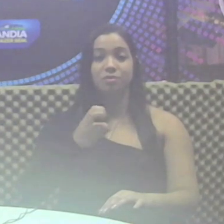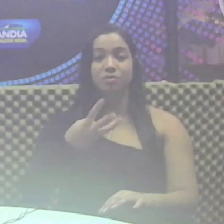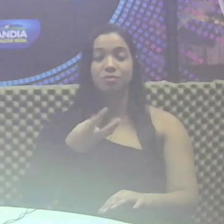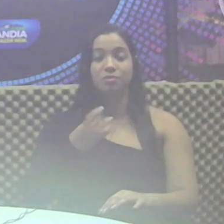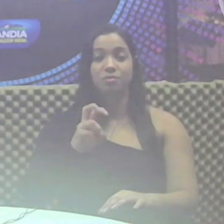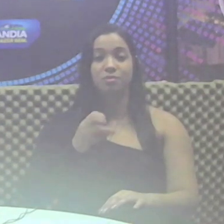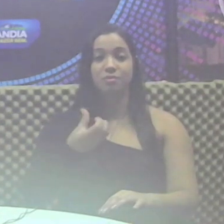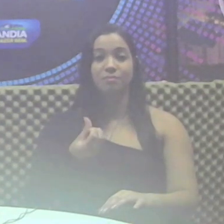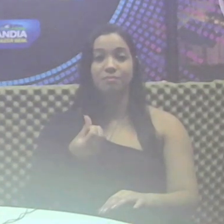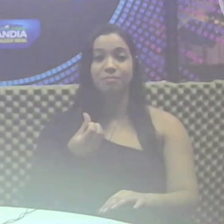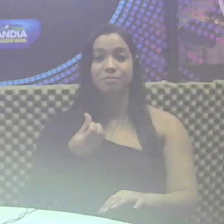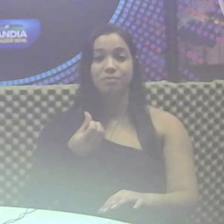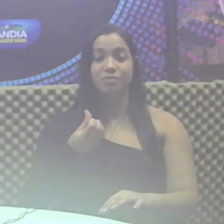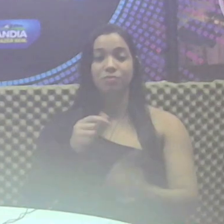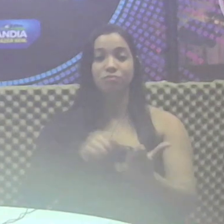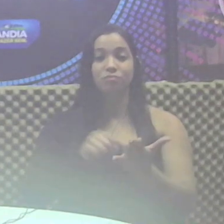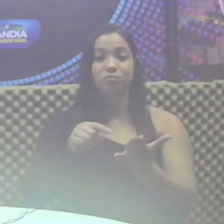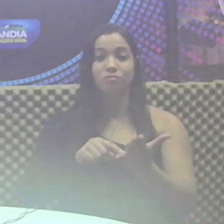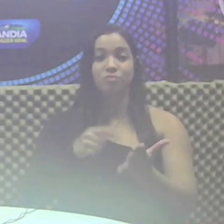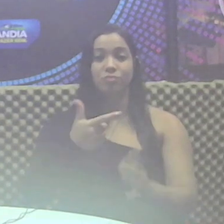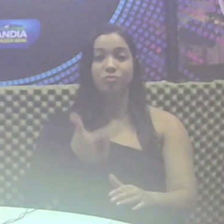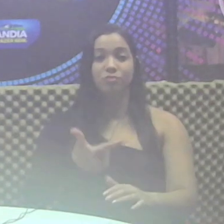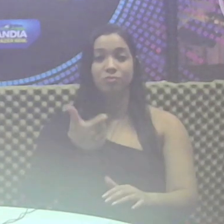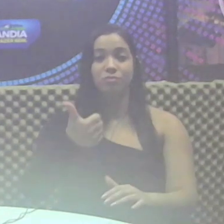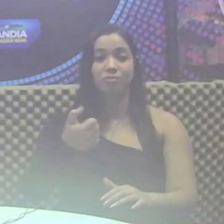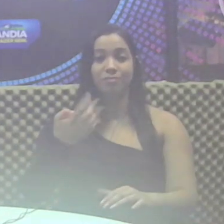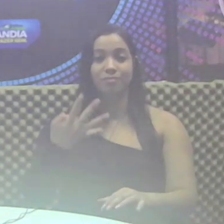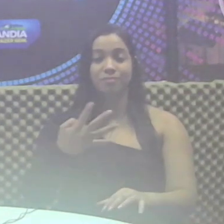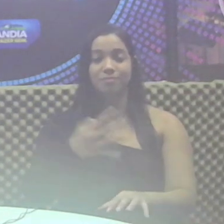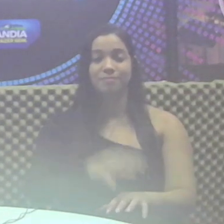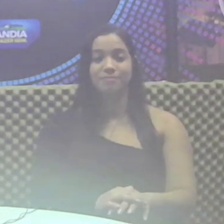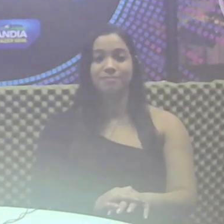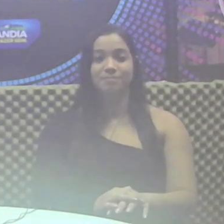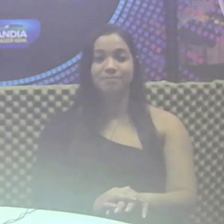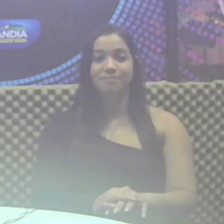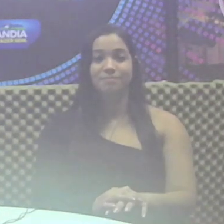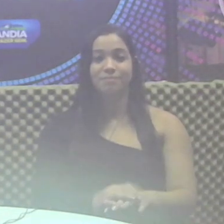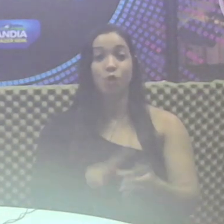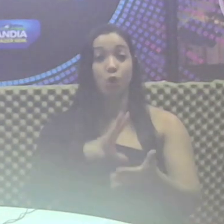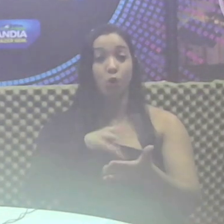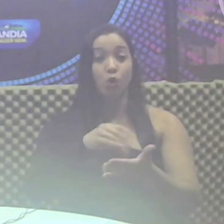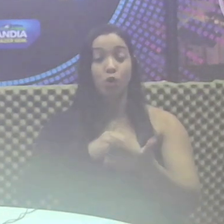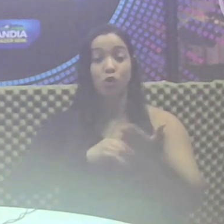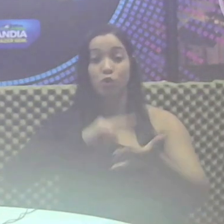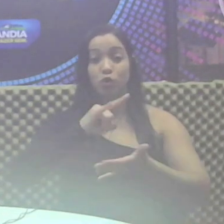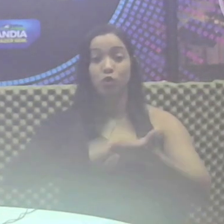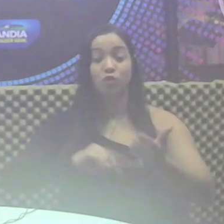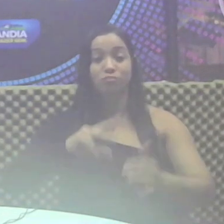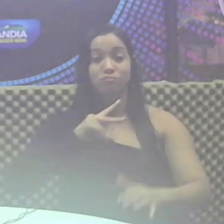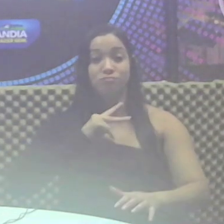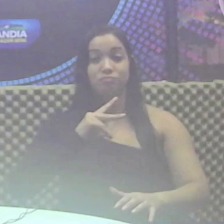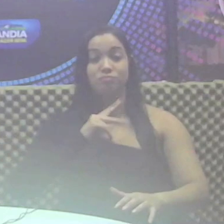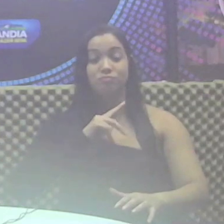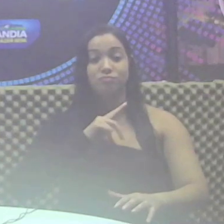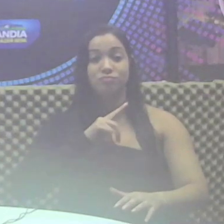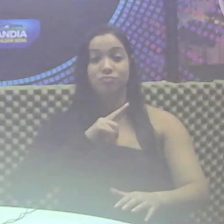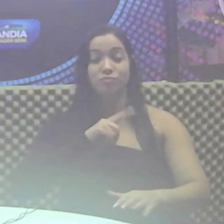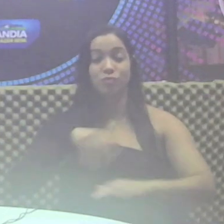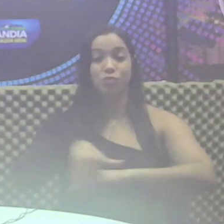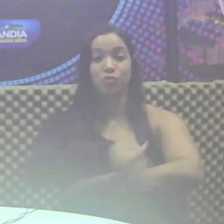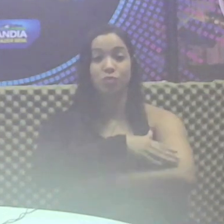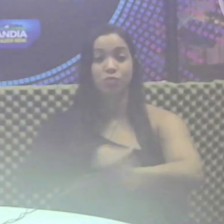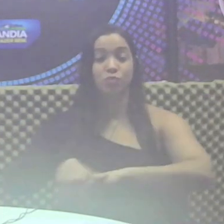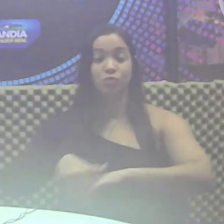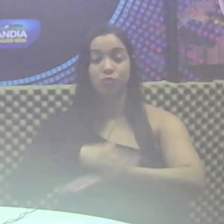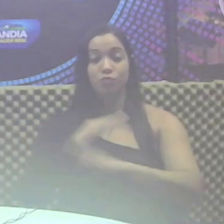3212-5356, através do ramal 214. Além de cópia de documentação pessoal e comprovante de endereço, é